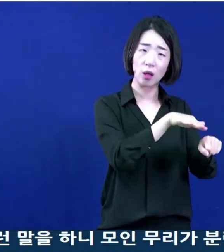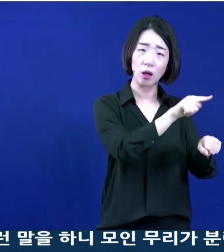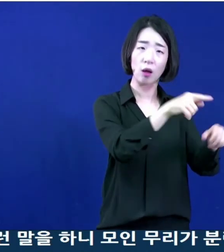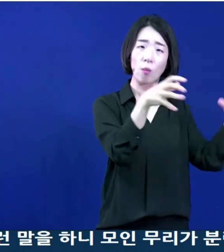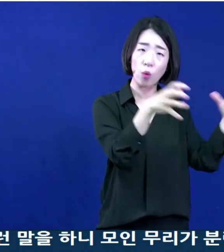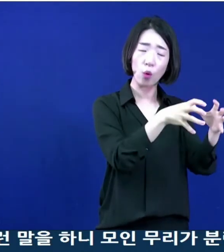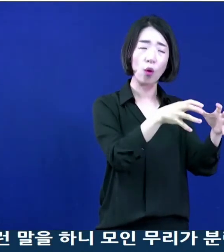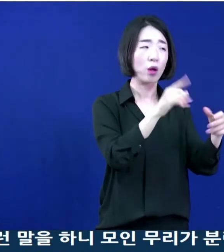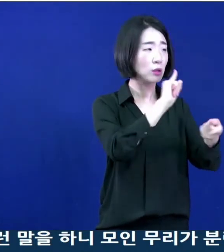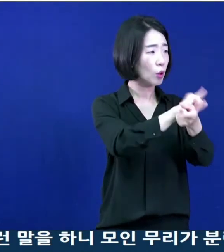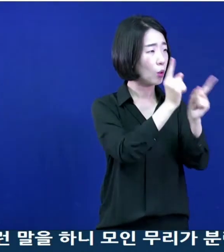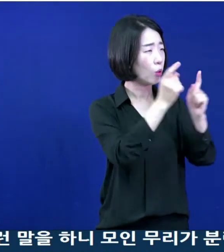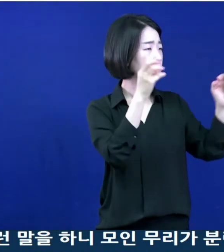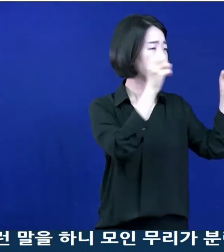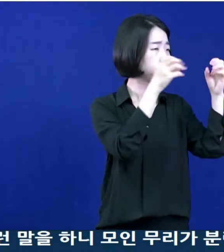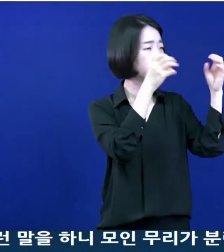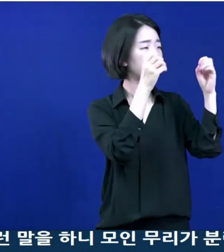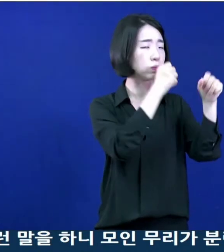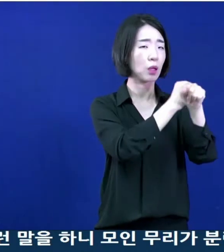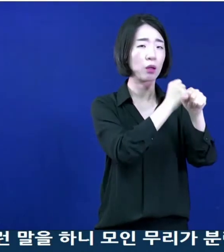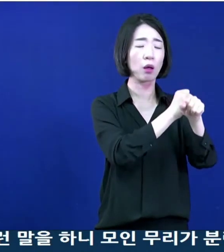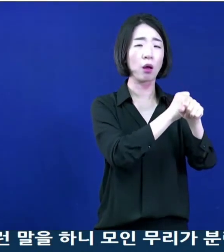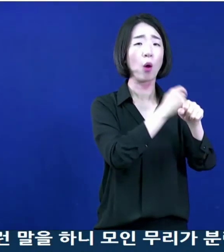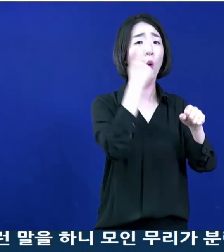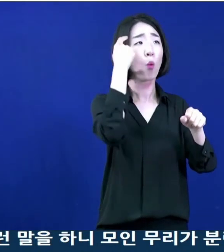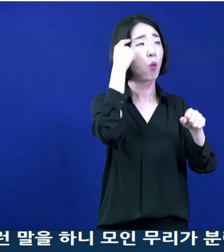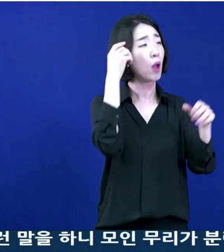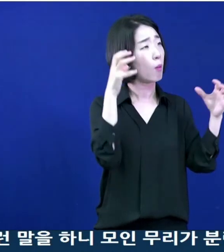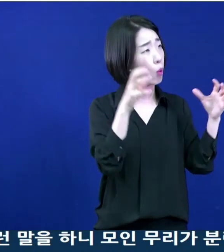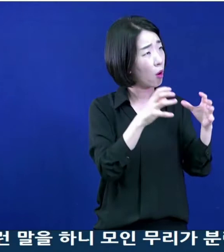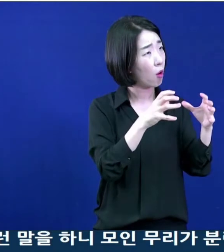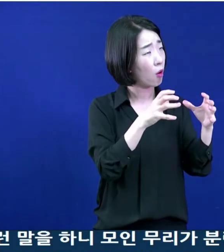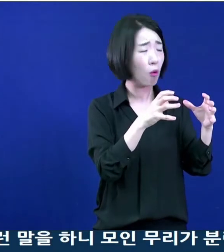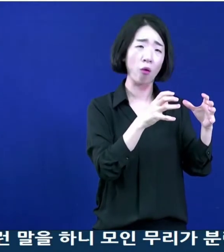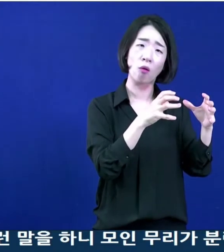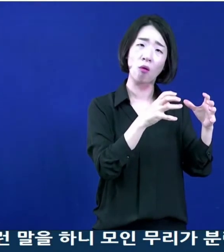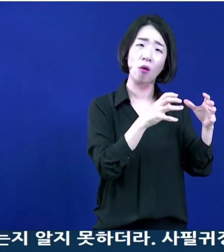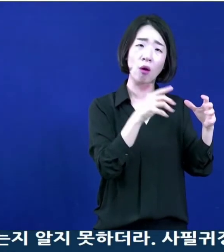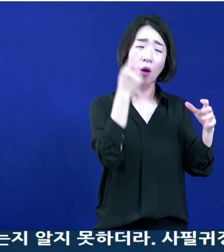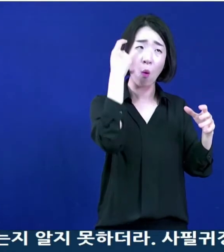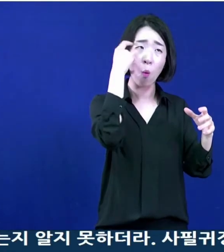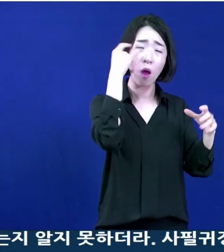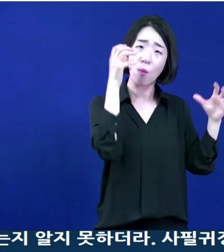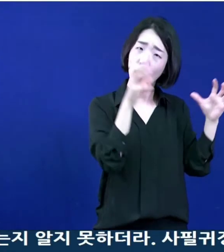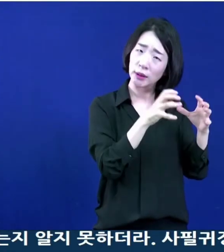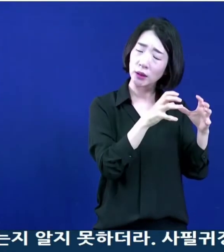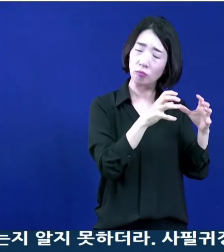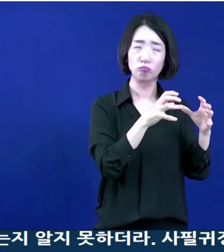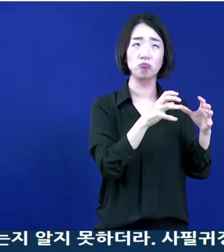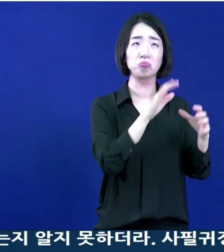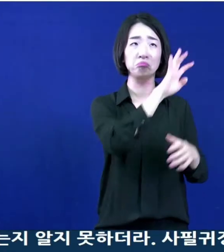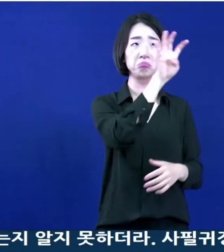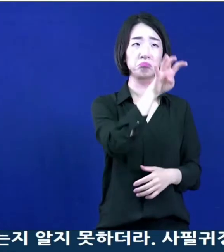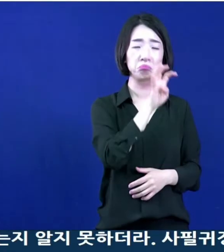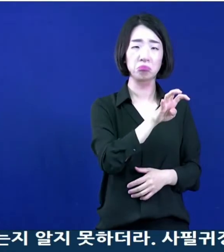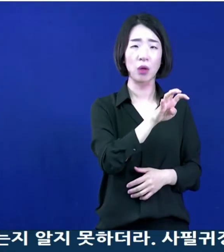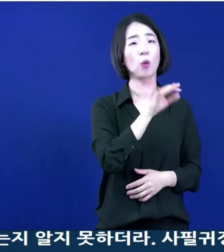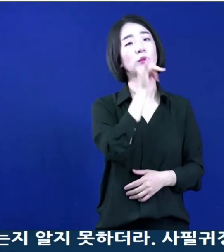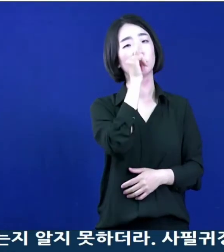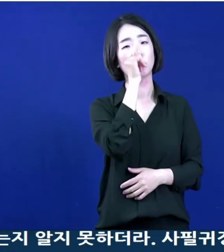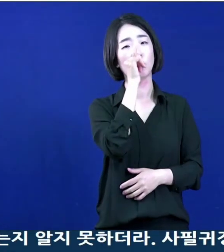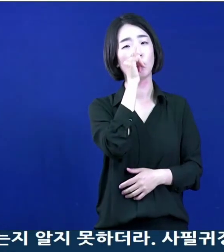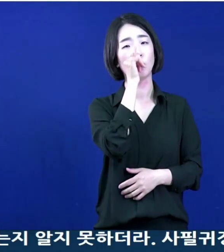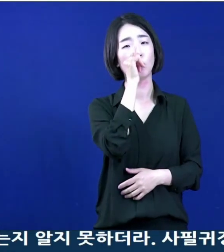막 모여가지고 얘기하다 보니까 이런 거야. 우리가 왜 모였지? 우리가 여기 왜 모여 있지? 이렇게 된 거예요.